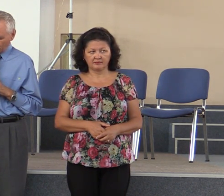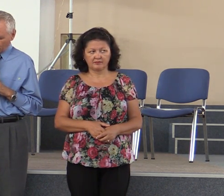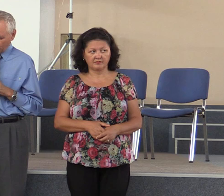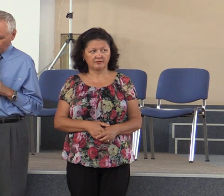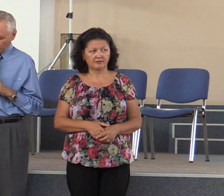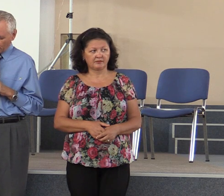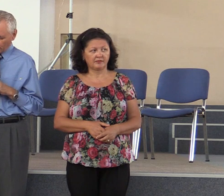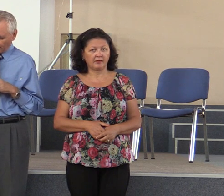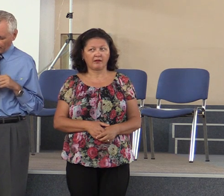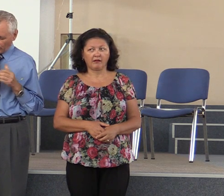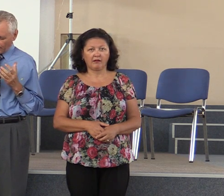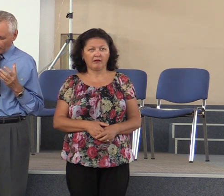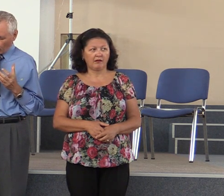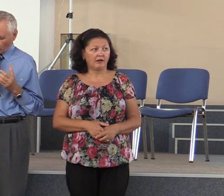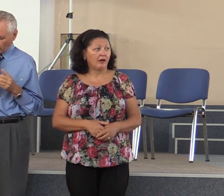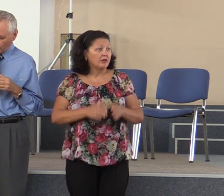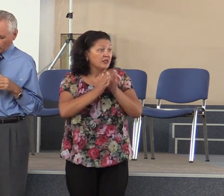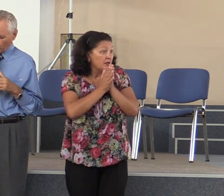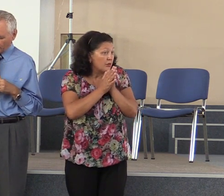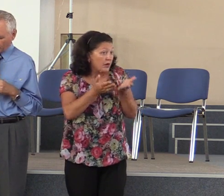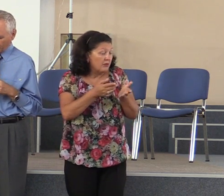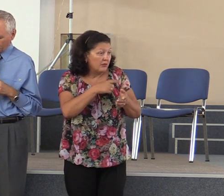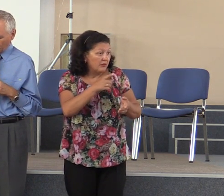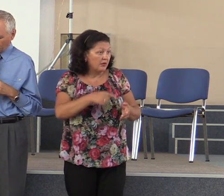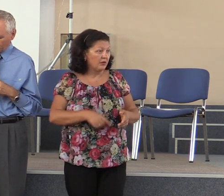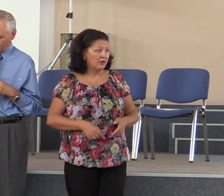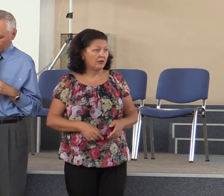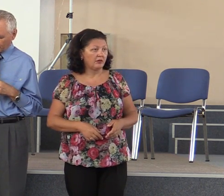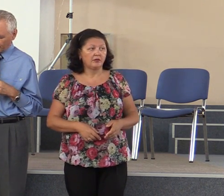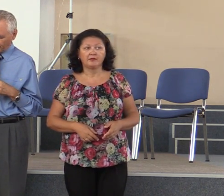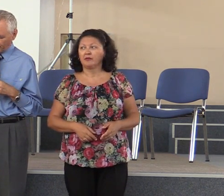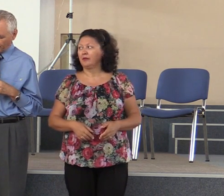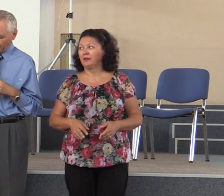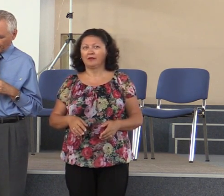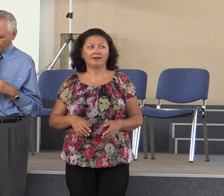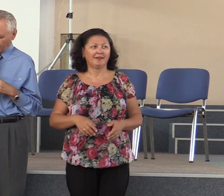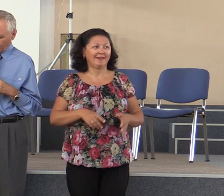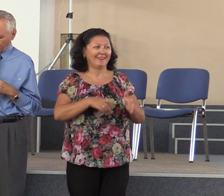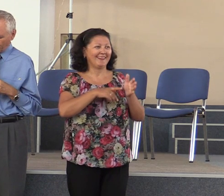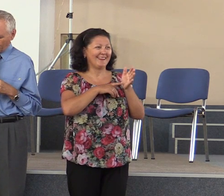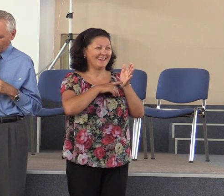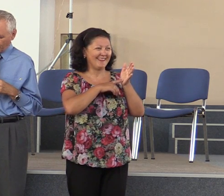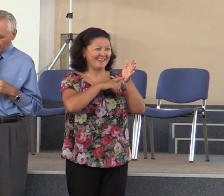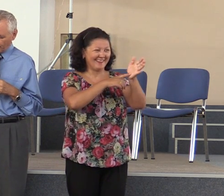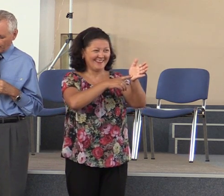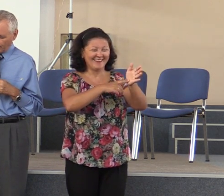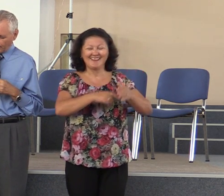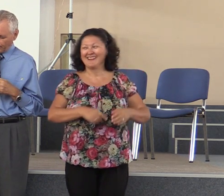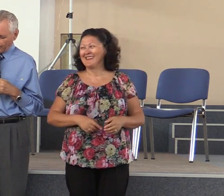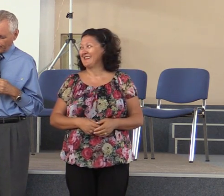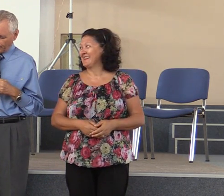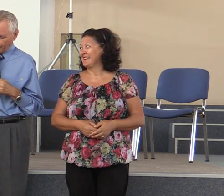când vom îndrepta omul, lumea se va îndrepta. And we pray that the greater revelation of